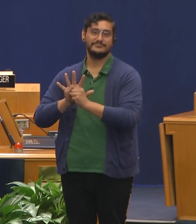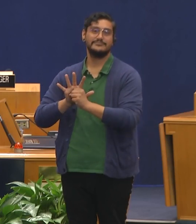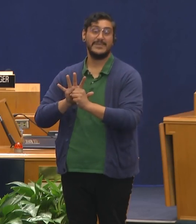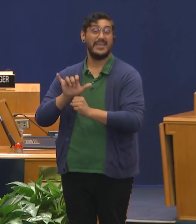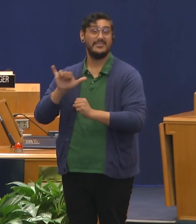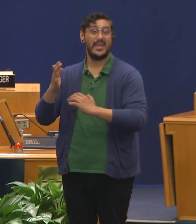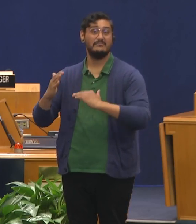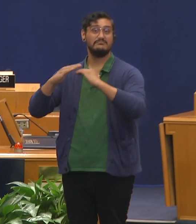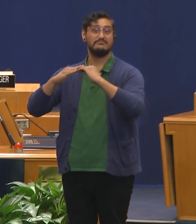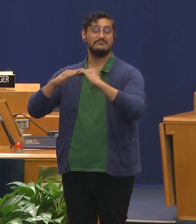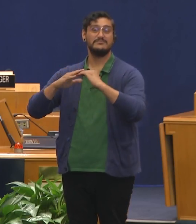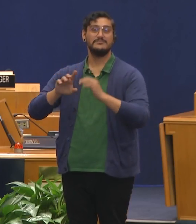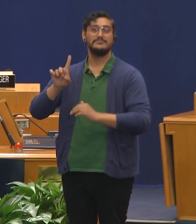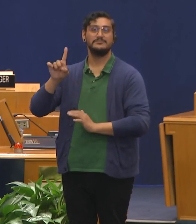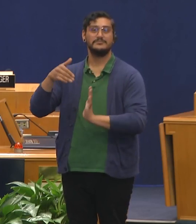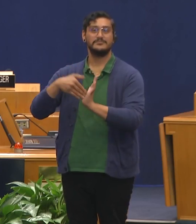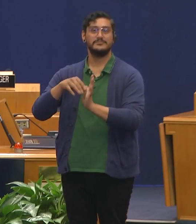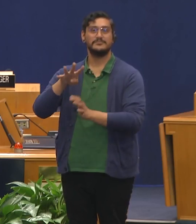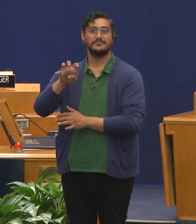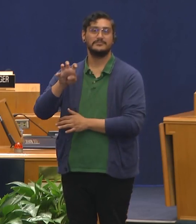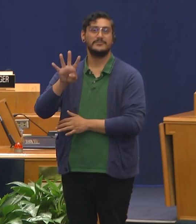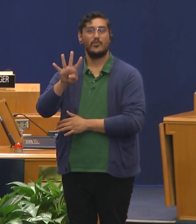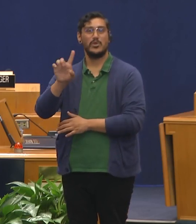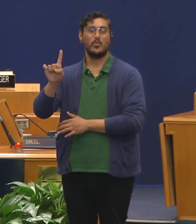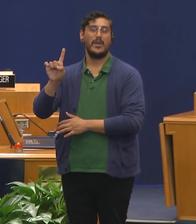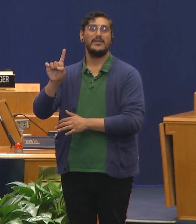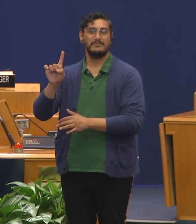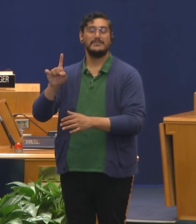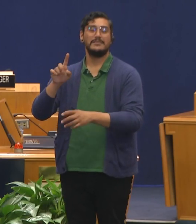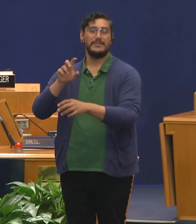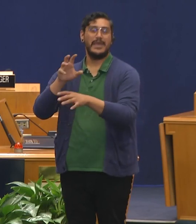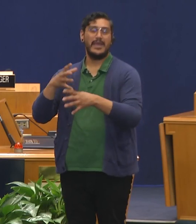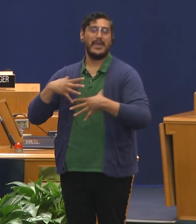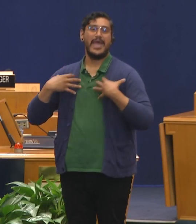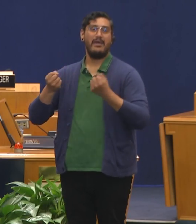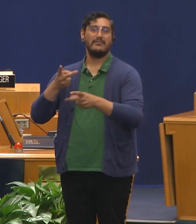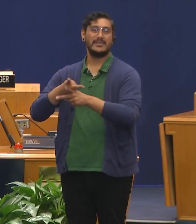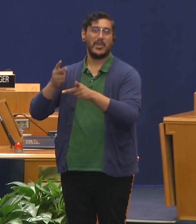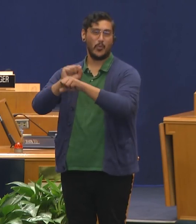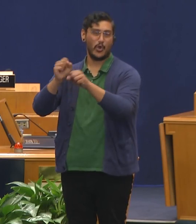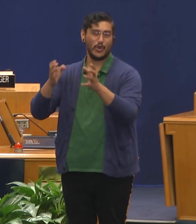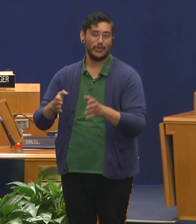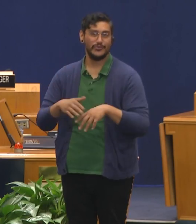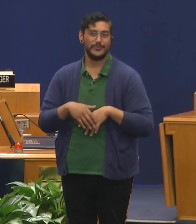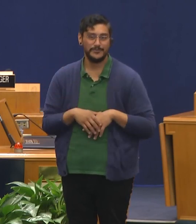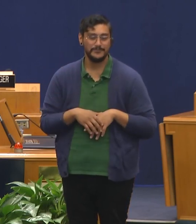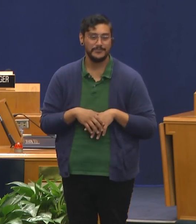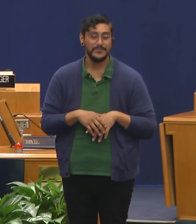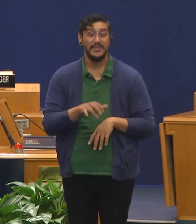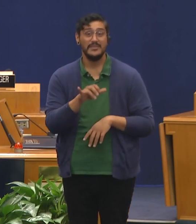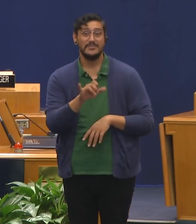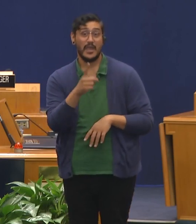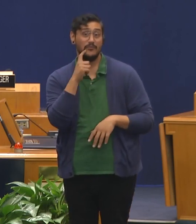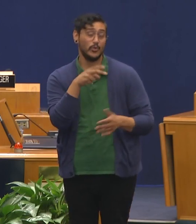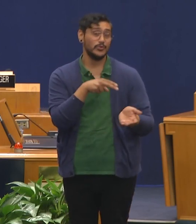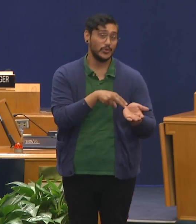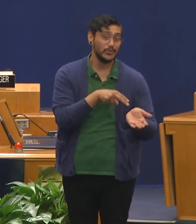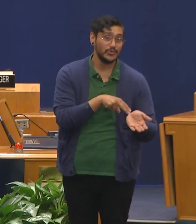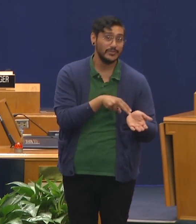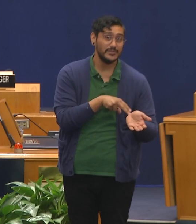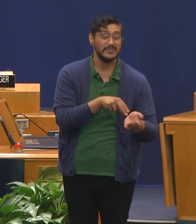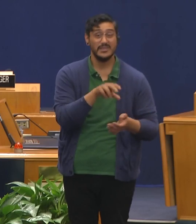el total a 1,441. El 38% de los casos corresponden a enfermeras,